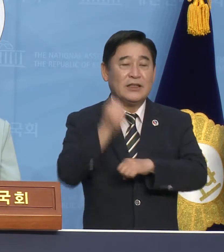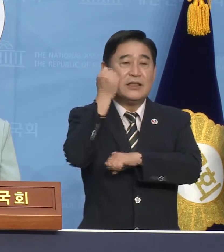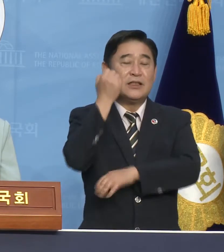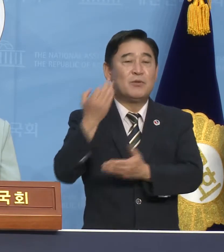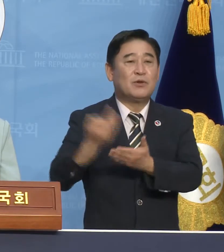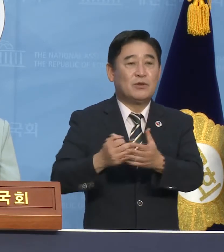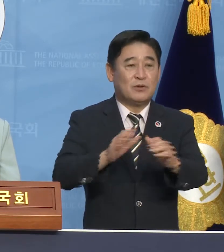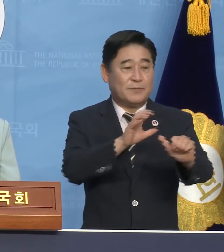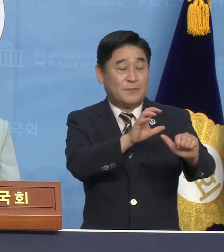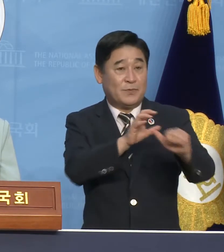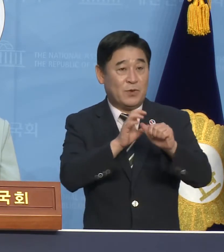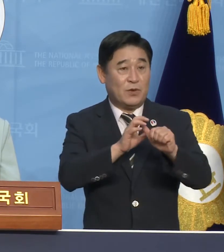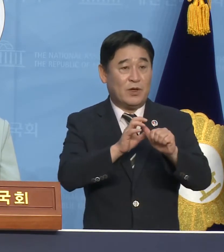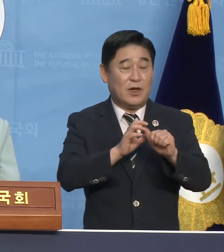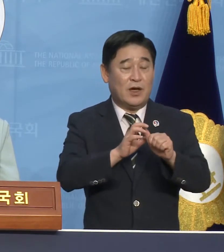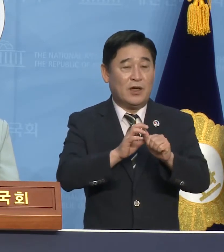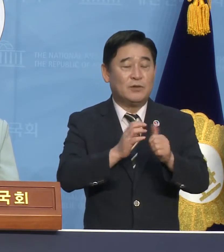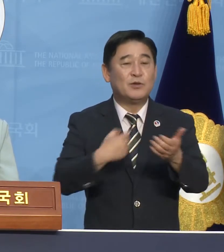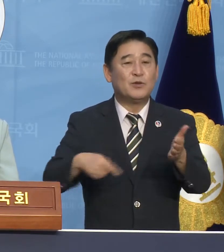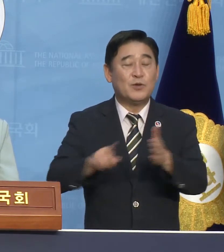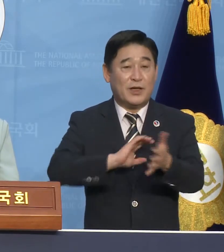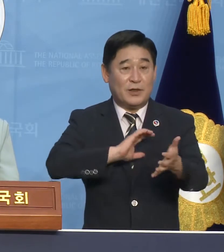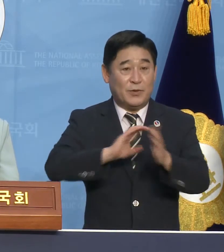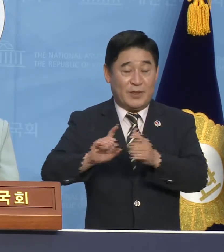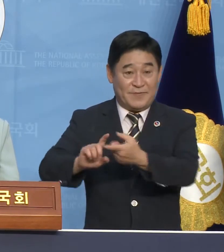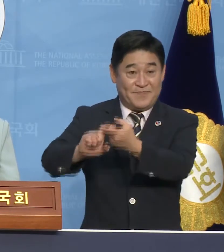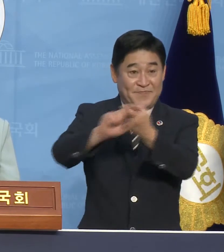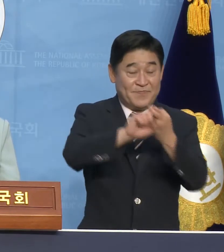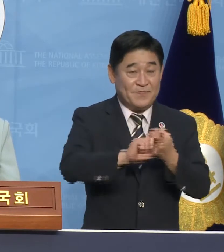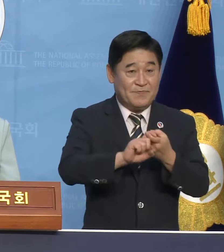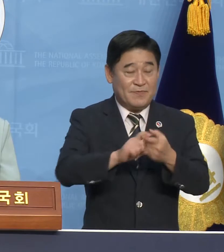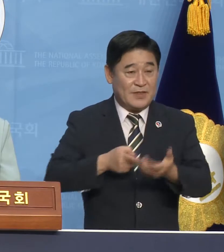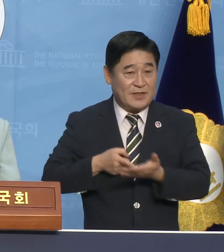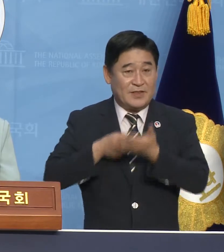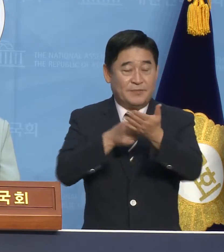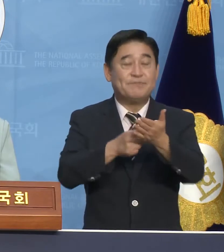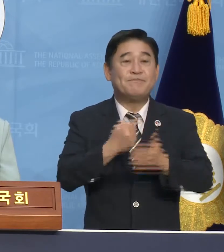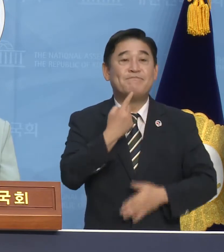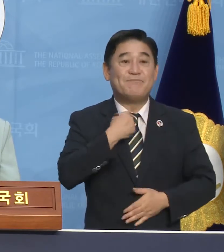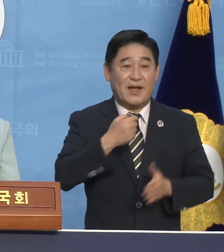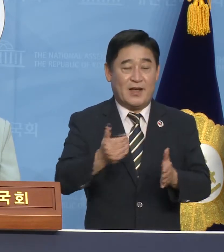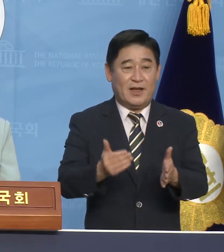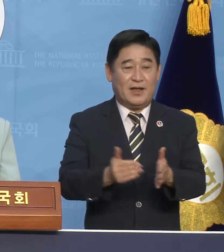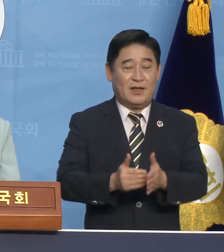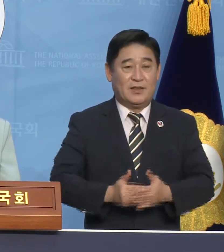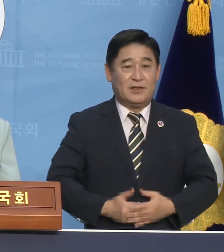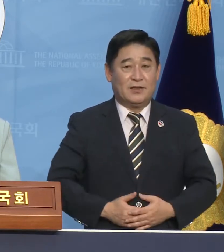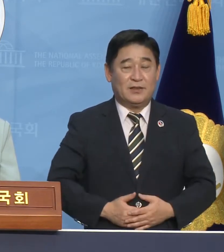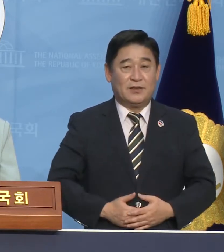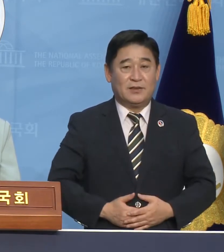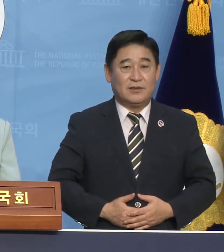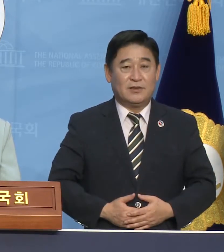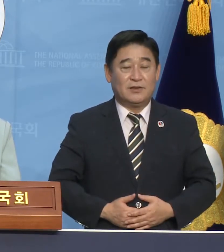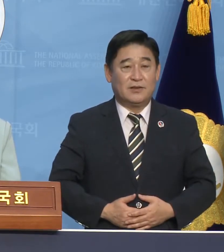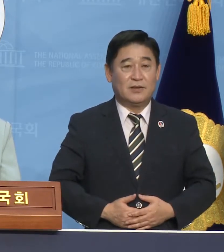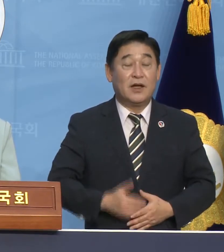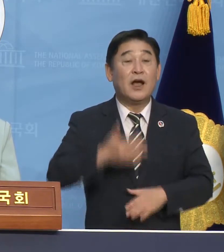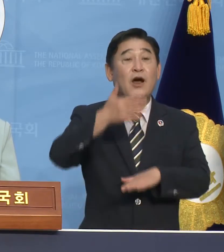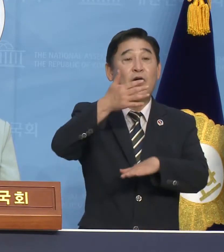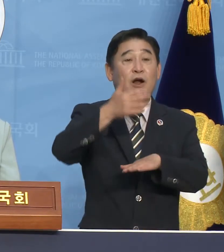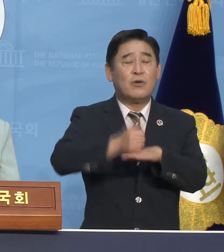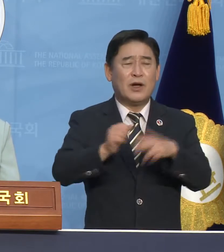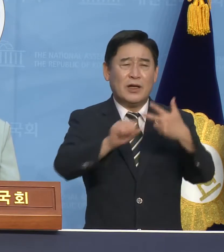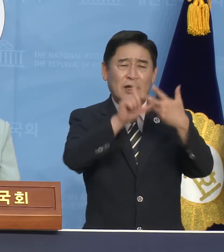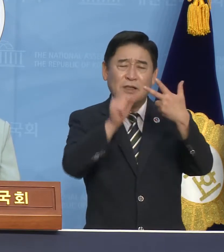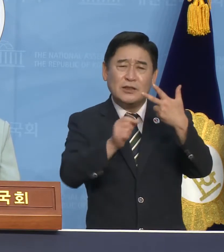도입과 공론화를 위한 연석회의를 구성하는 것을 제안한 바가 있습니다. 그것의 결과